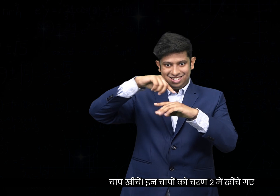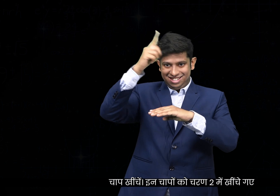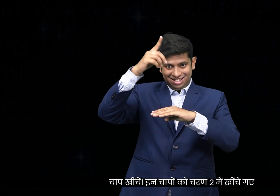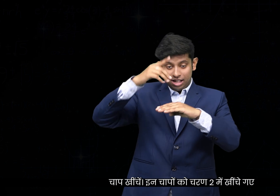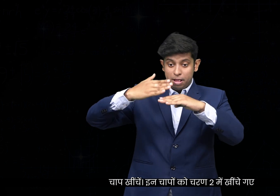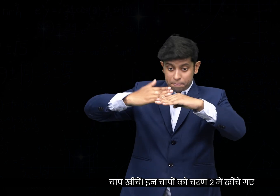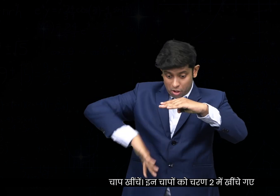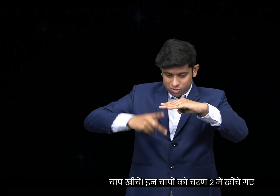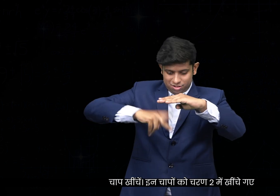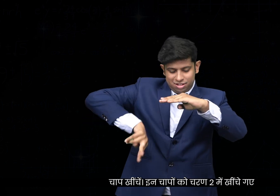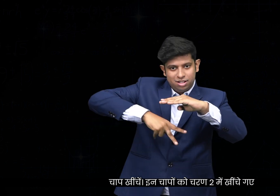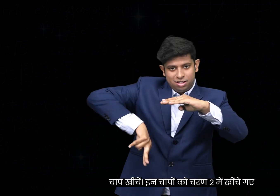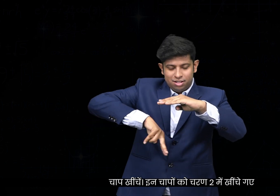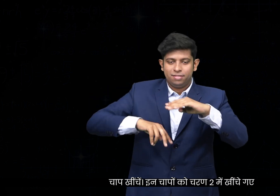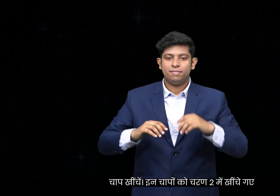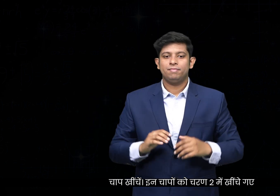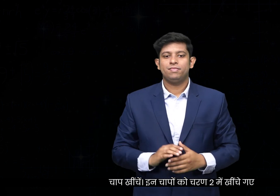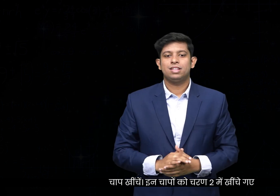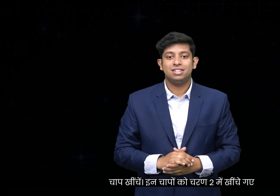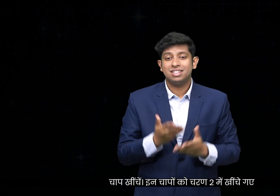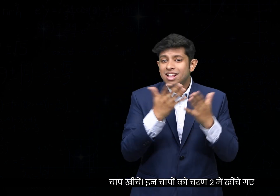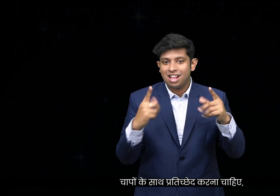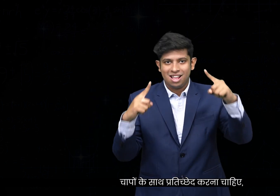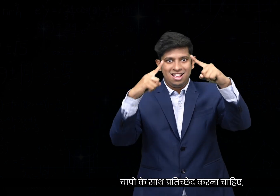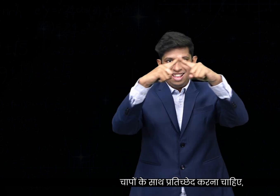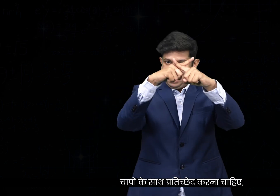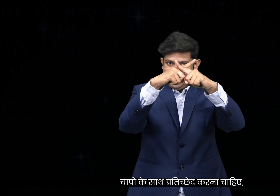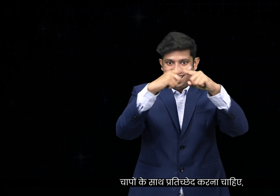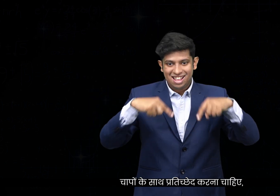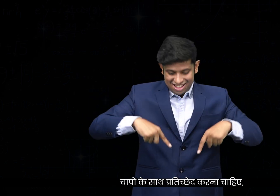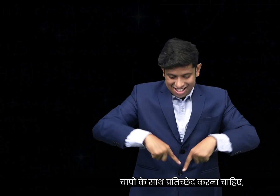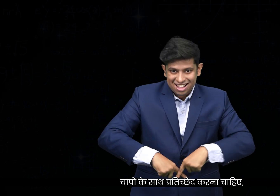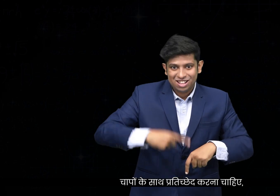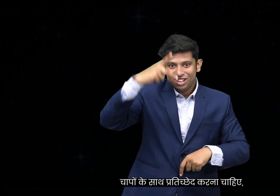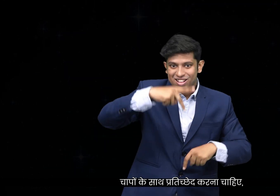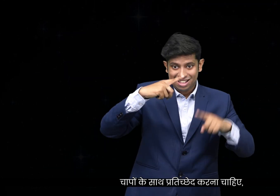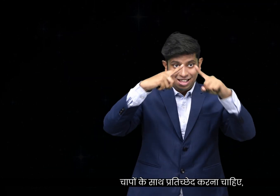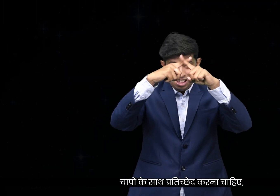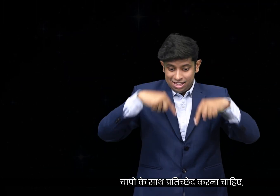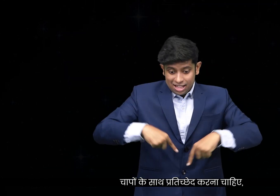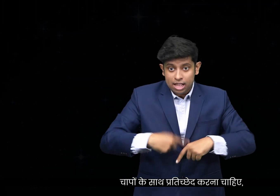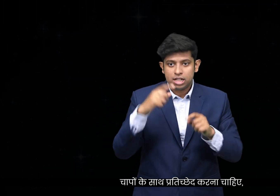इन छापों को चरण 2 में खींचे गए छापों के साथ प्रतिच्छेद करना